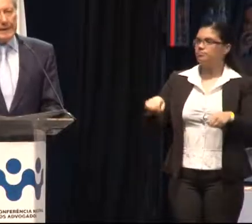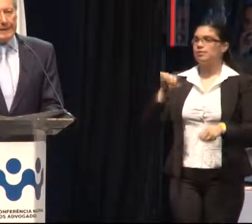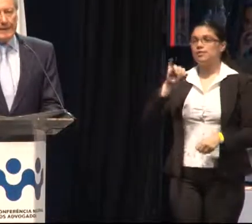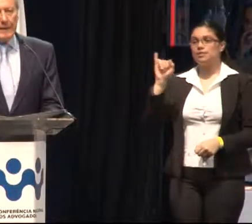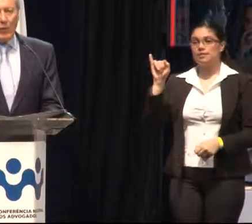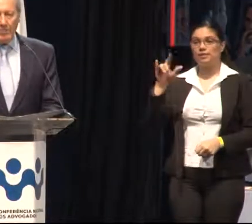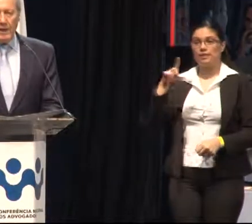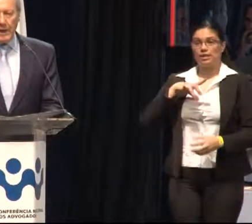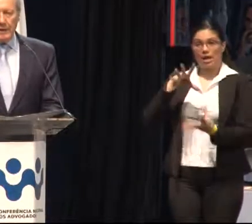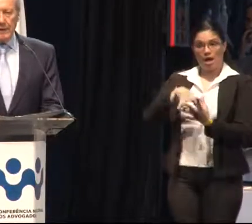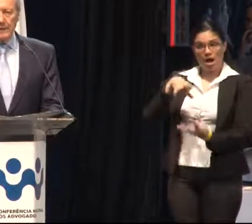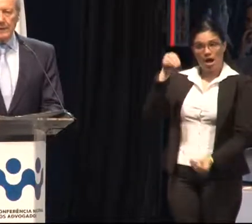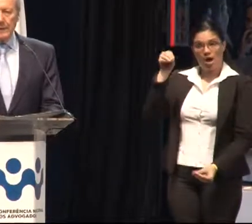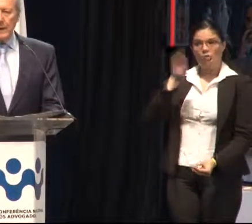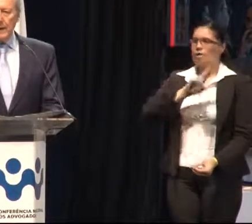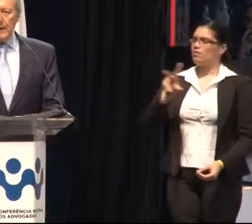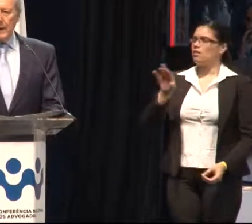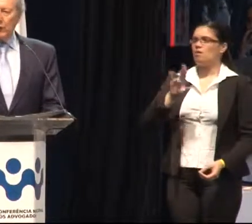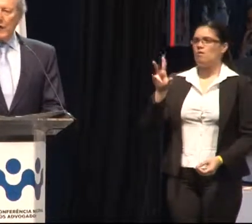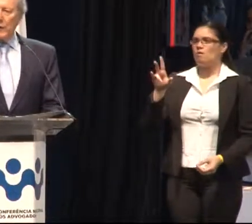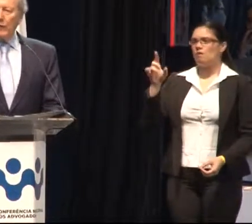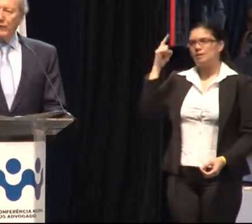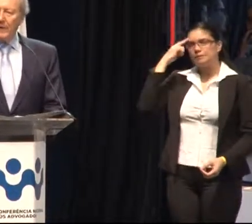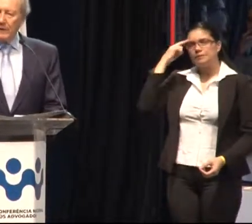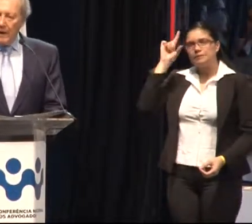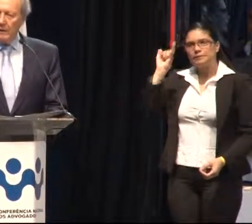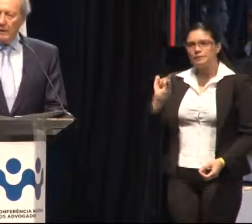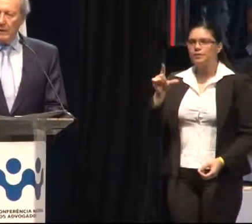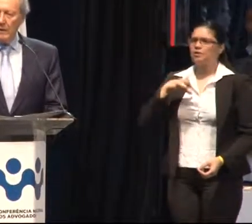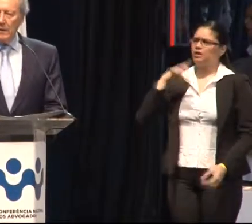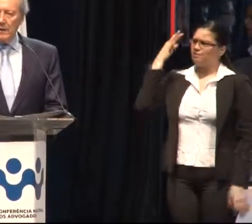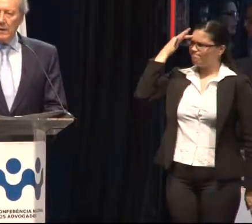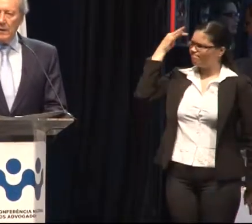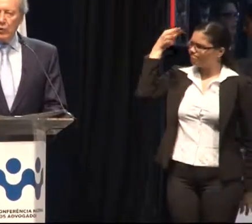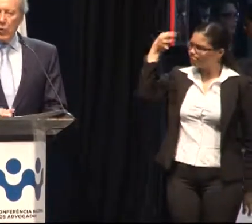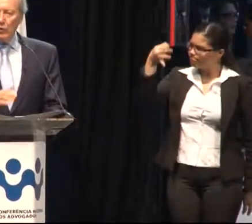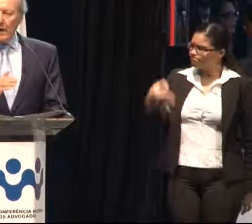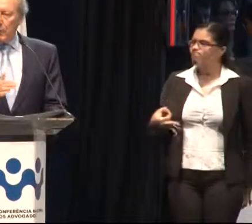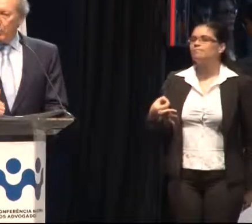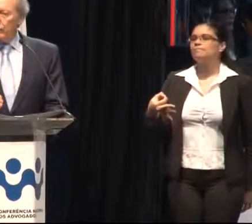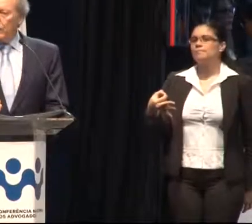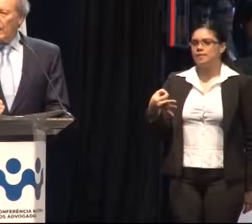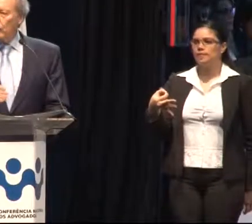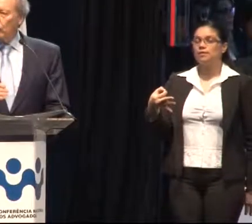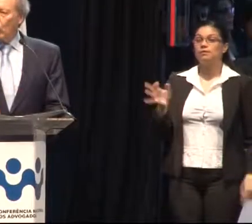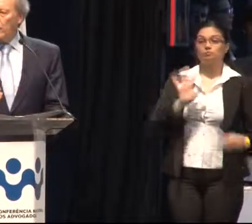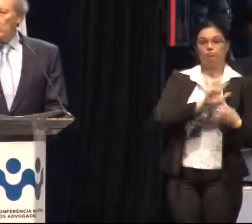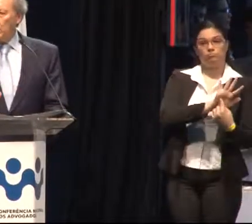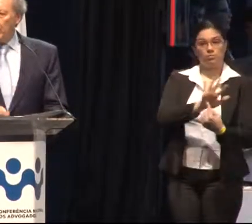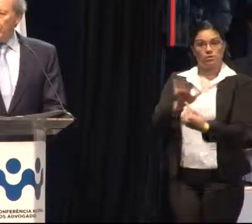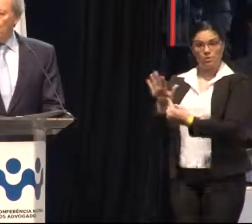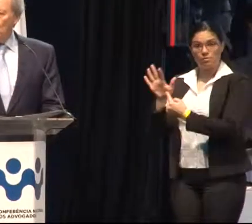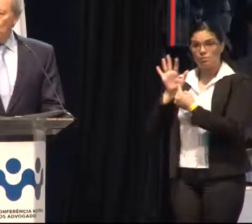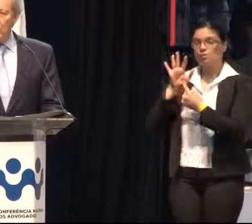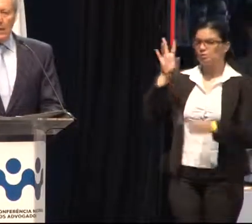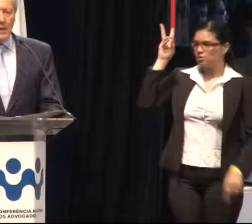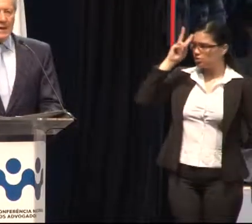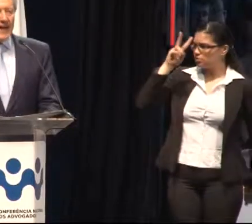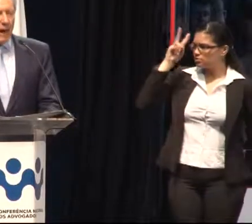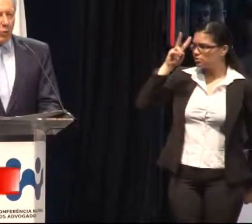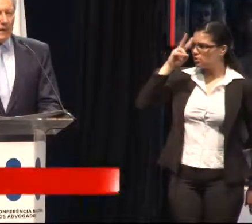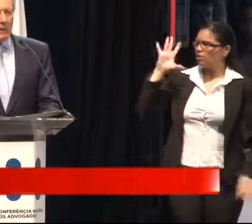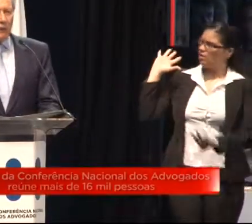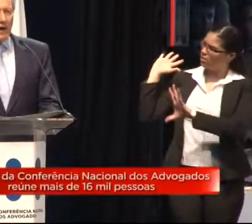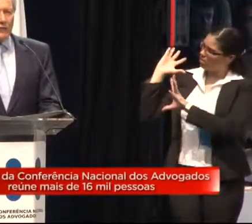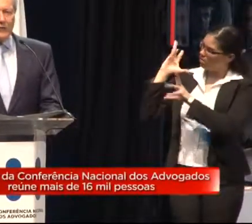alma não é pequena. Eu tenho a certeza, como demonstra a história do Brasil,